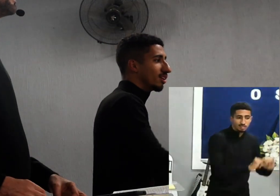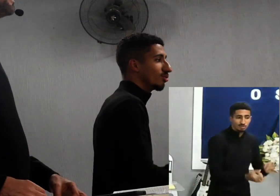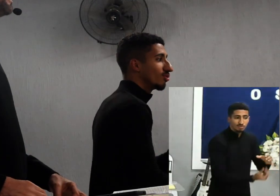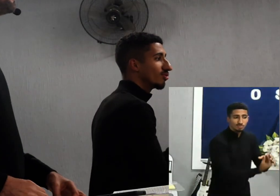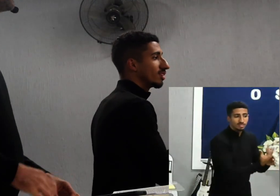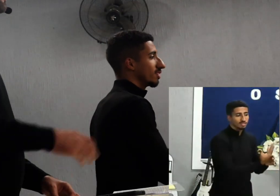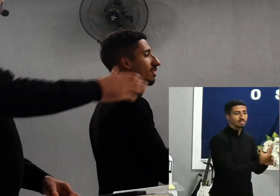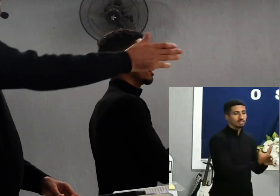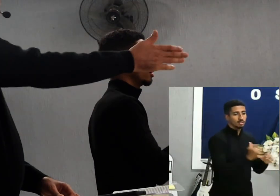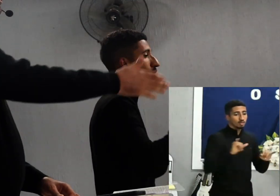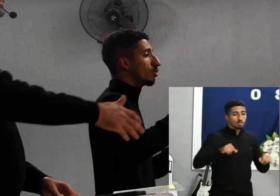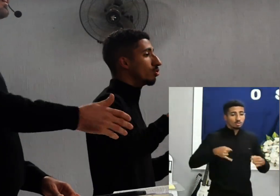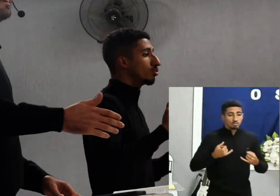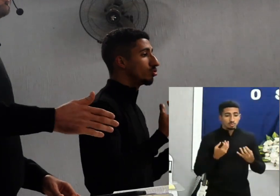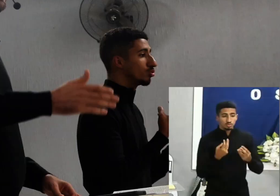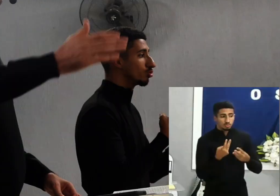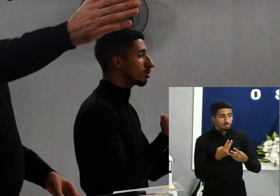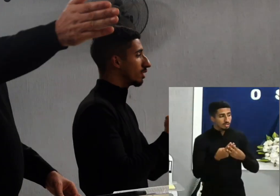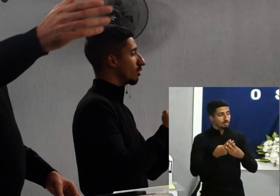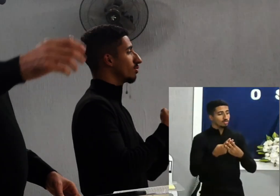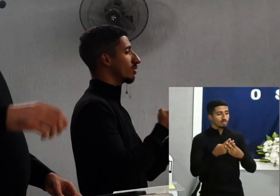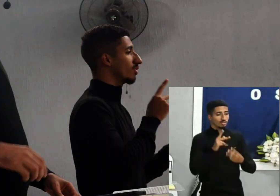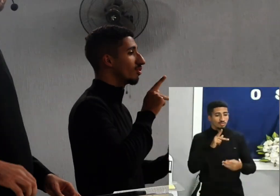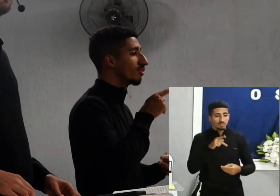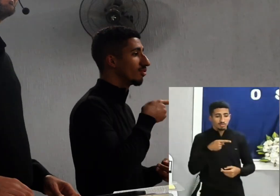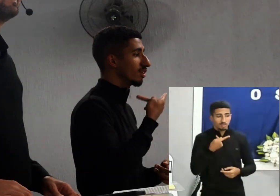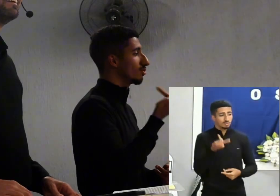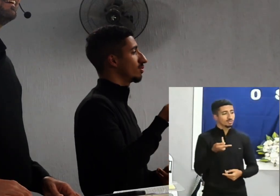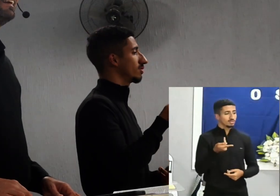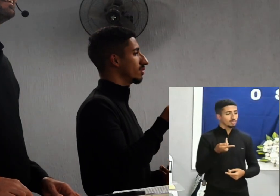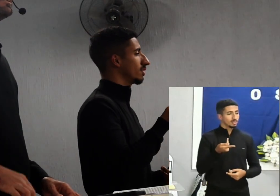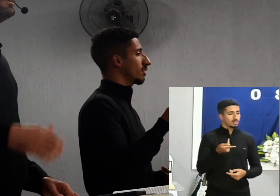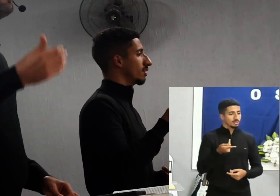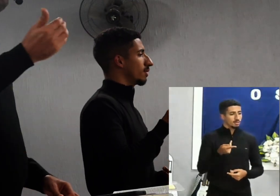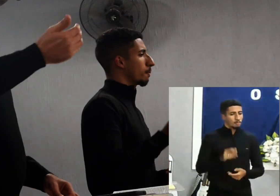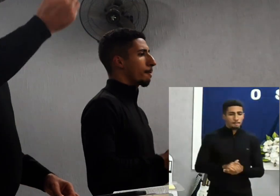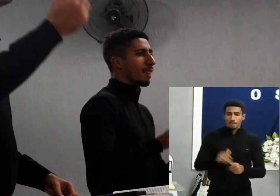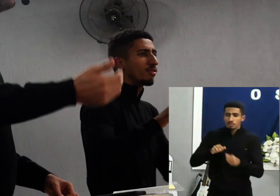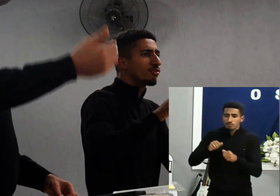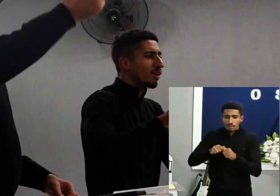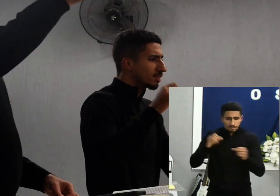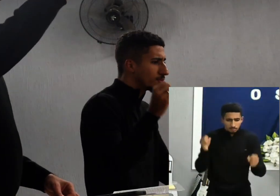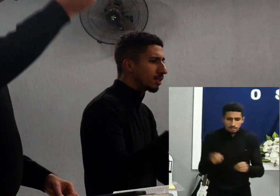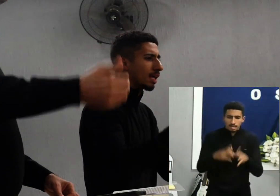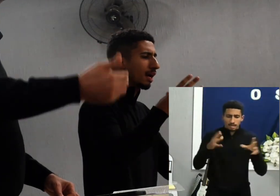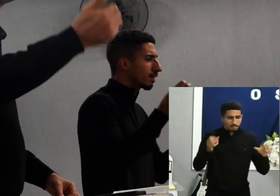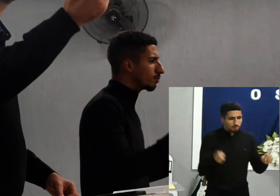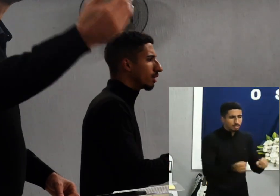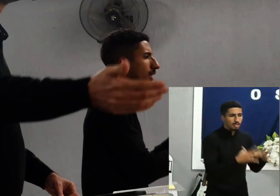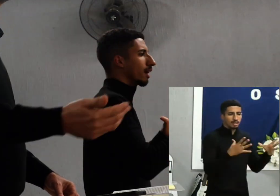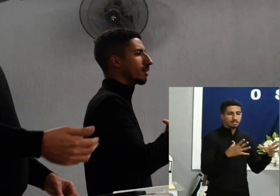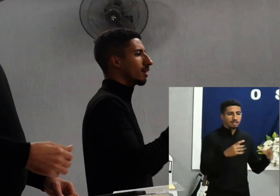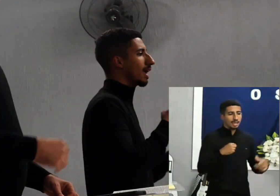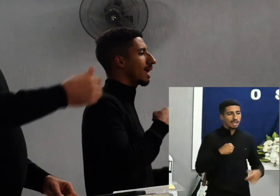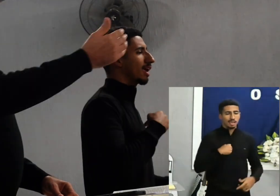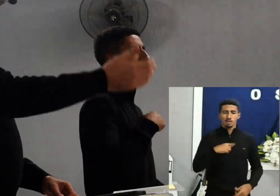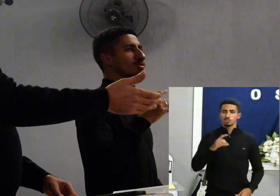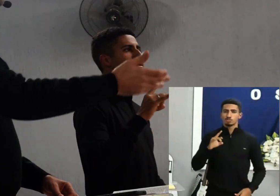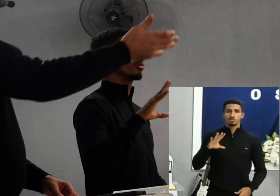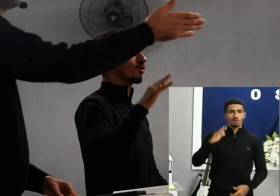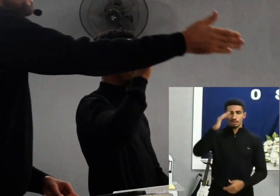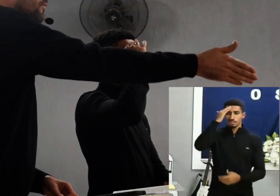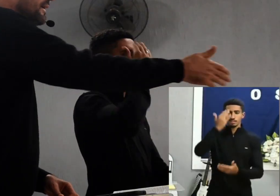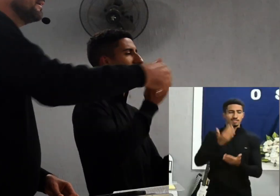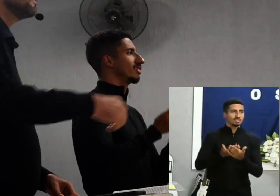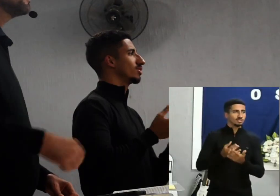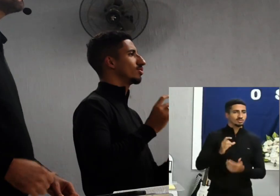os judeus fizeram assim. Eles disseram para Jesus, faça milagres. Eles impuseram condições para Jesus. Olha, então